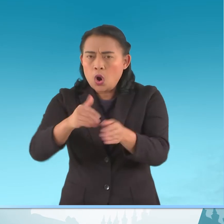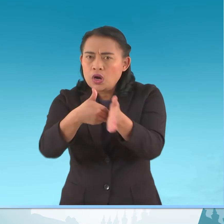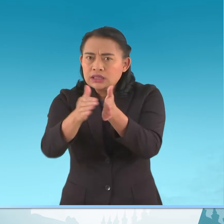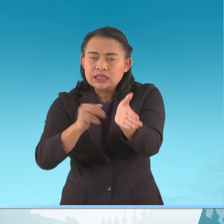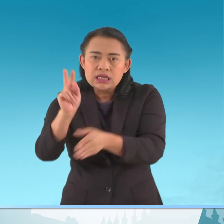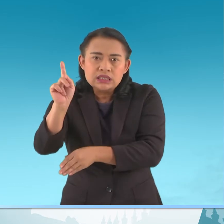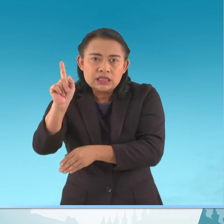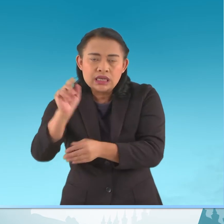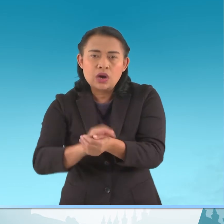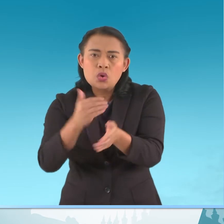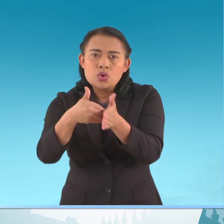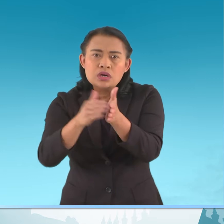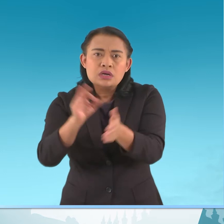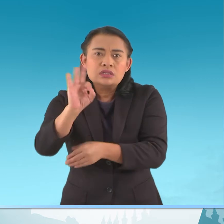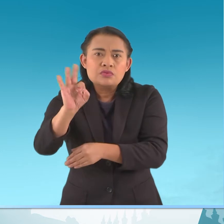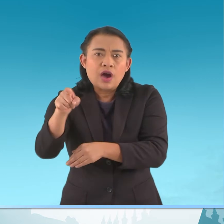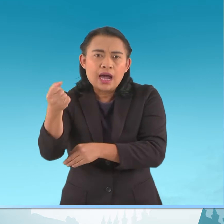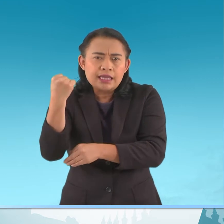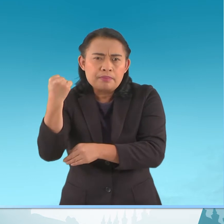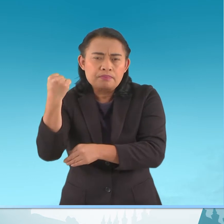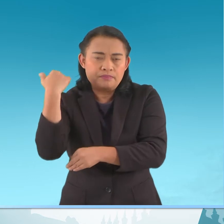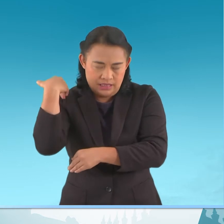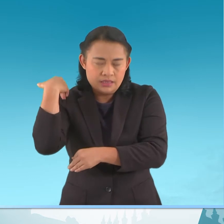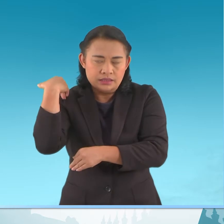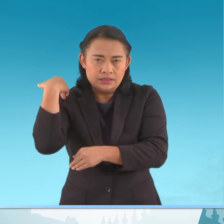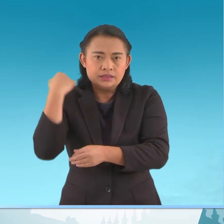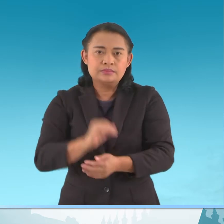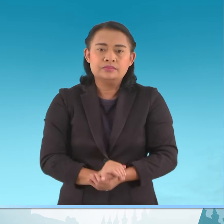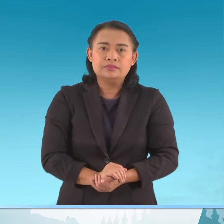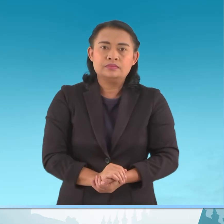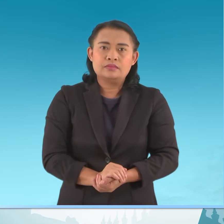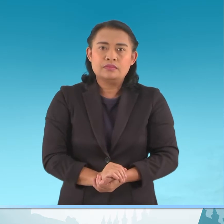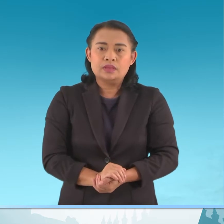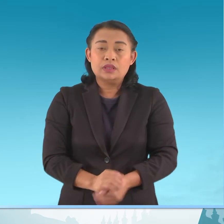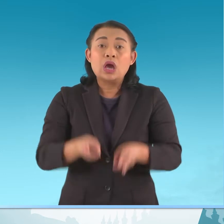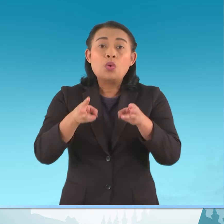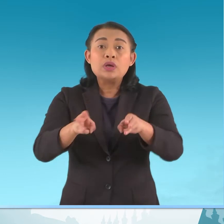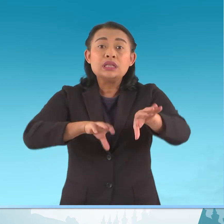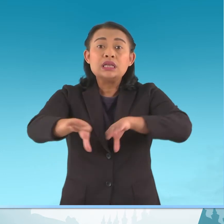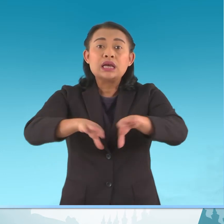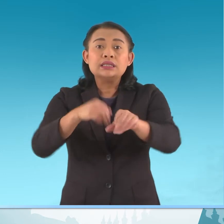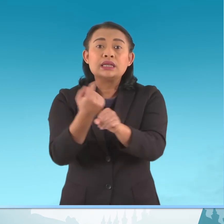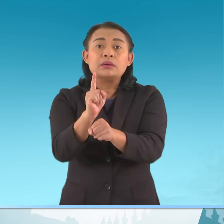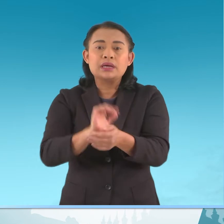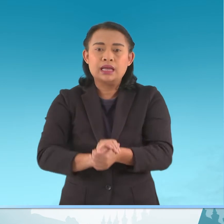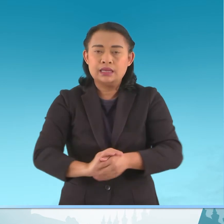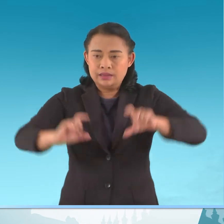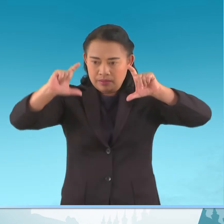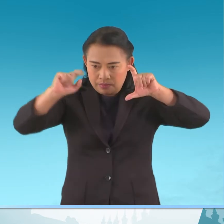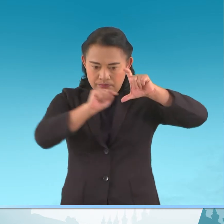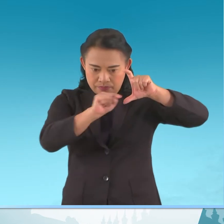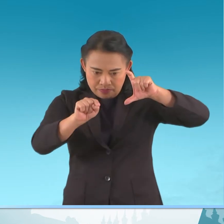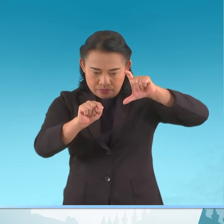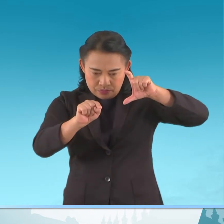นะครับมันจะเน้นสีเขียวสีฟ้าให้ขึ้นมานั่นเองนะครับที่นี่เวลาจากองค์ประกอบนะครับเรา